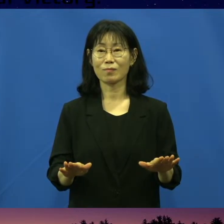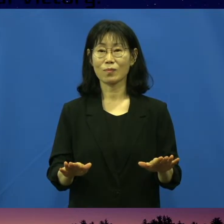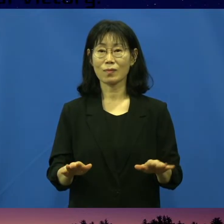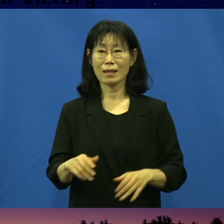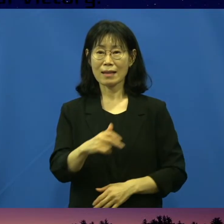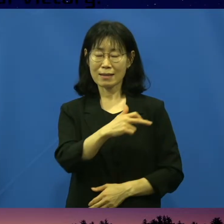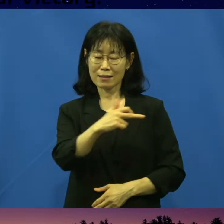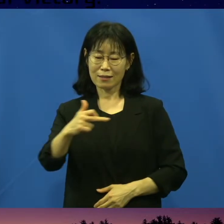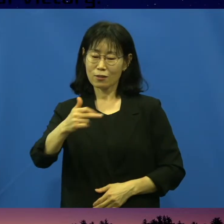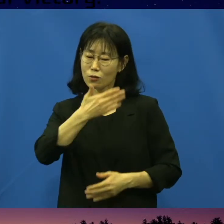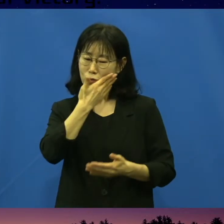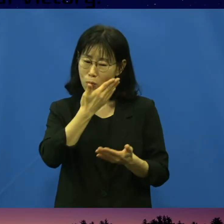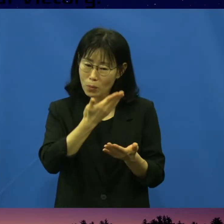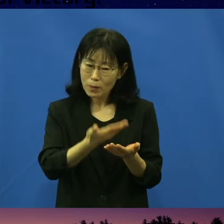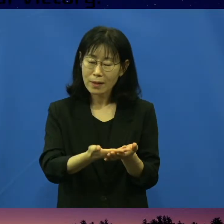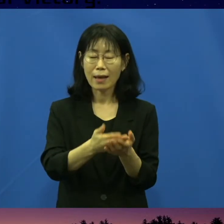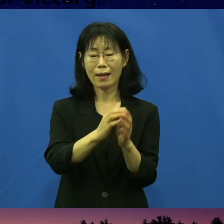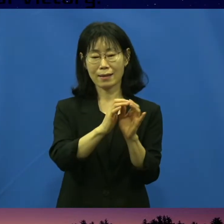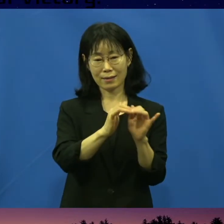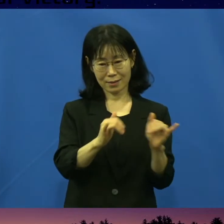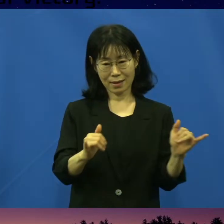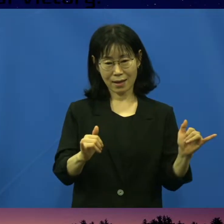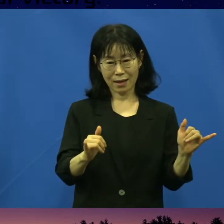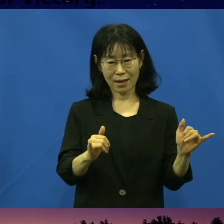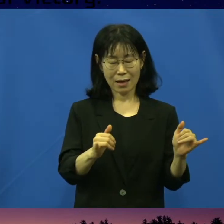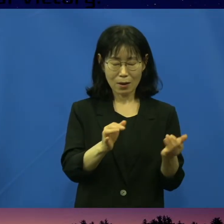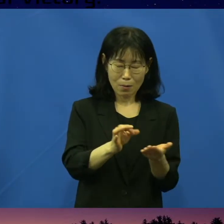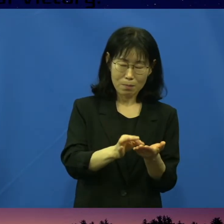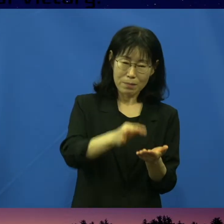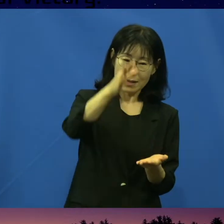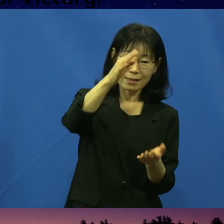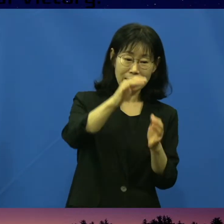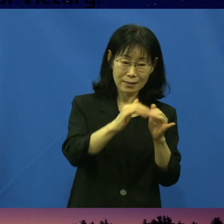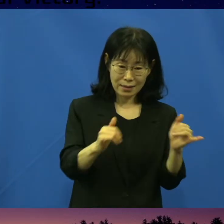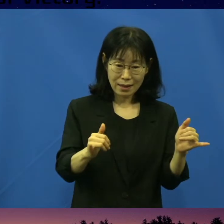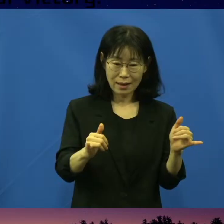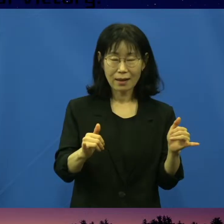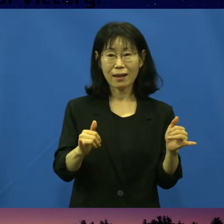크고 존귀한 자나 나병 환자들,